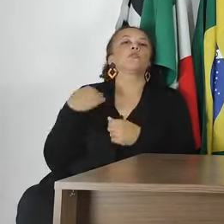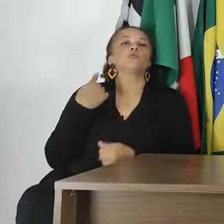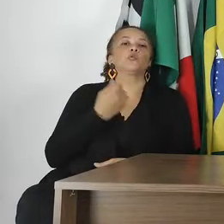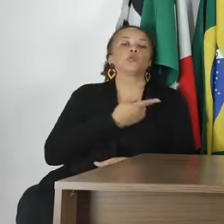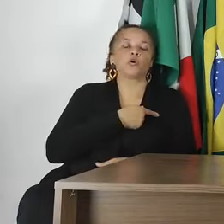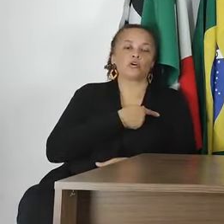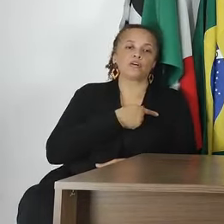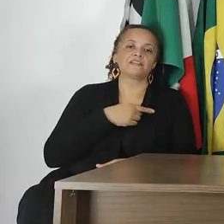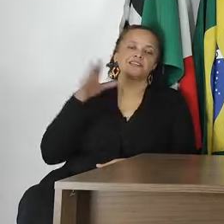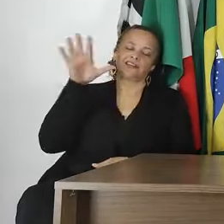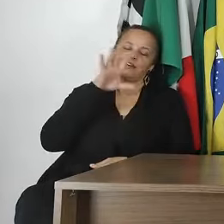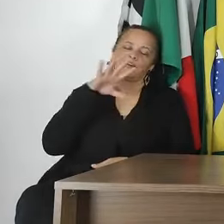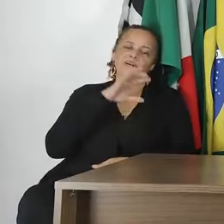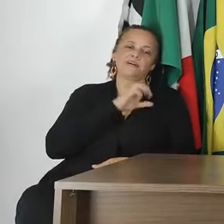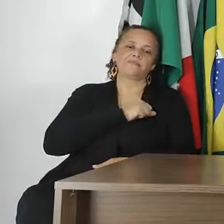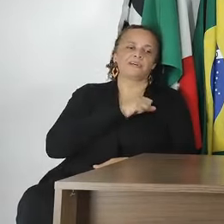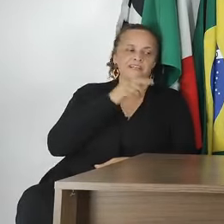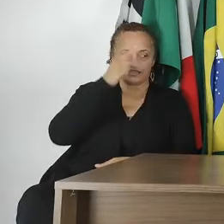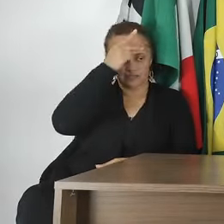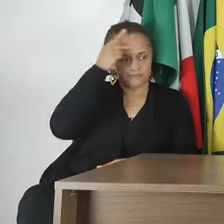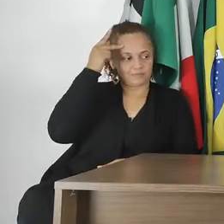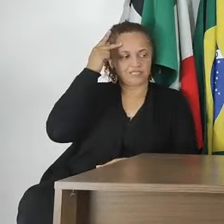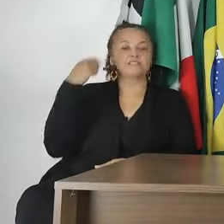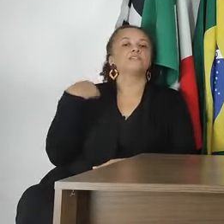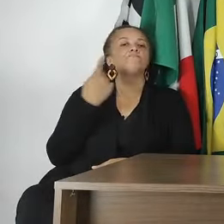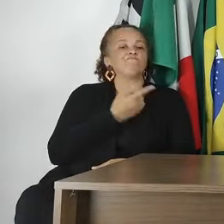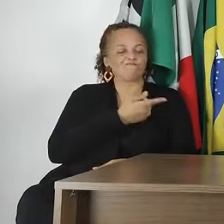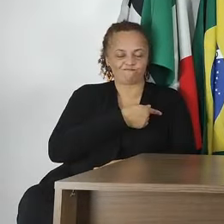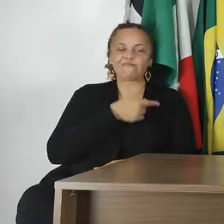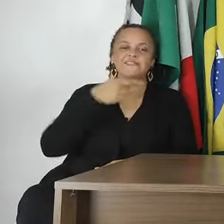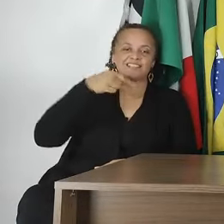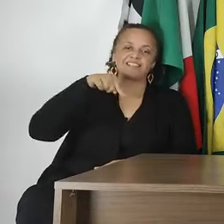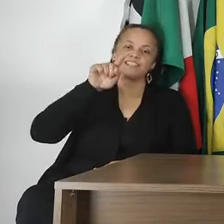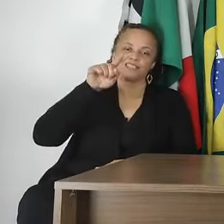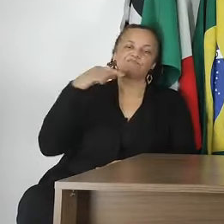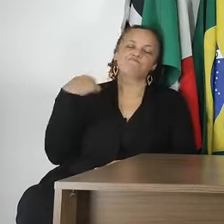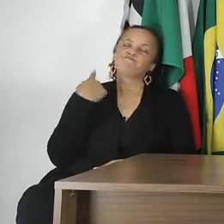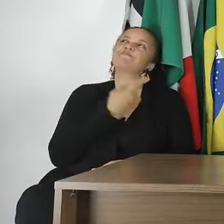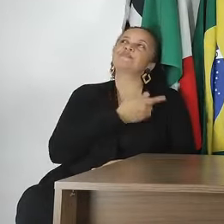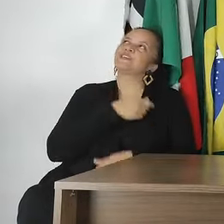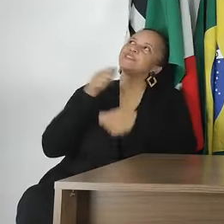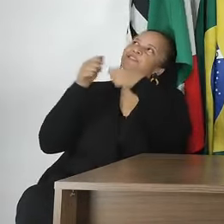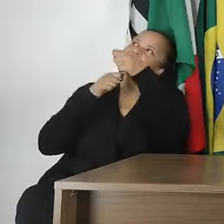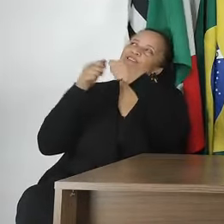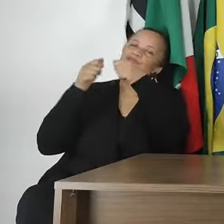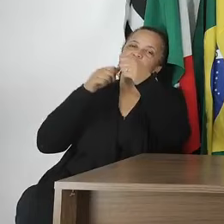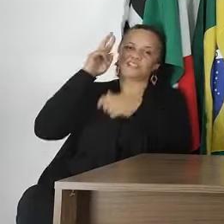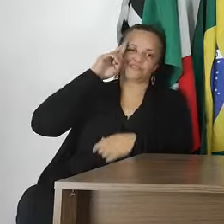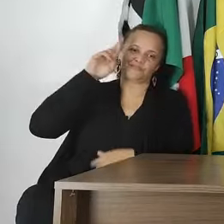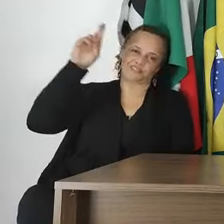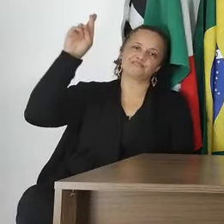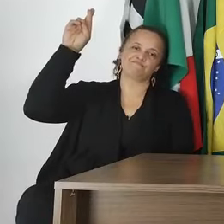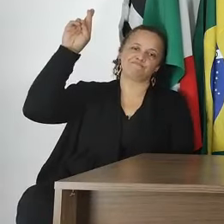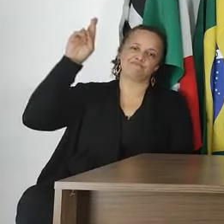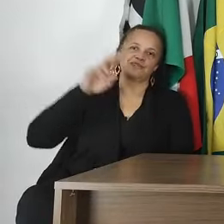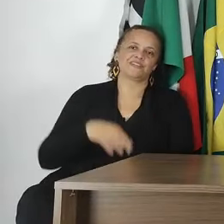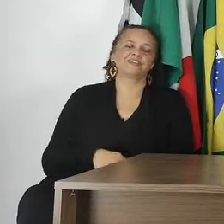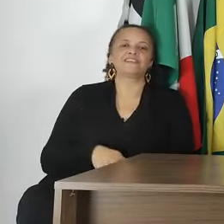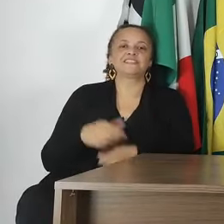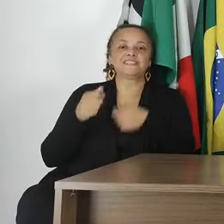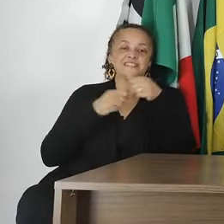é: nós te amamos, nós vamos e nós serviremos. Serviremos a quem? Serviremos a realmente